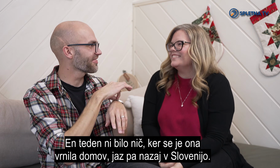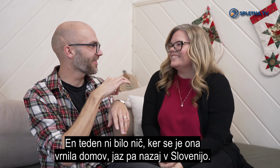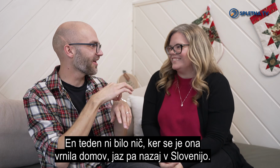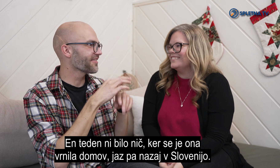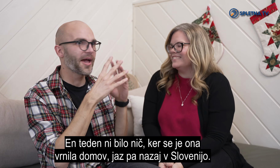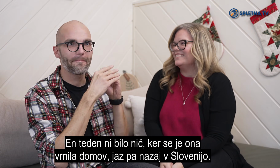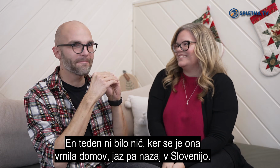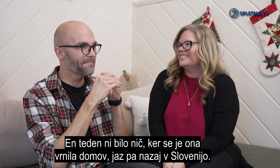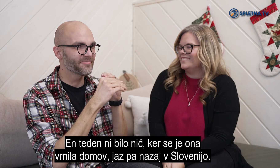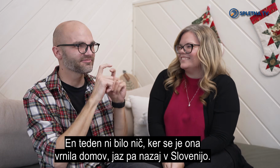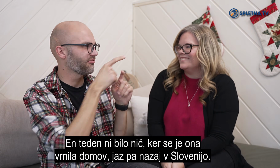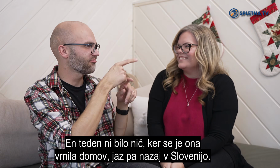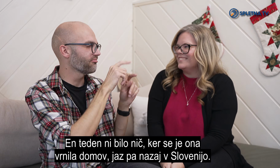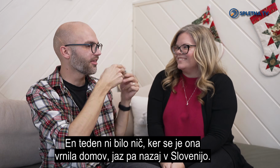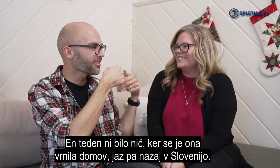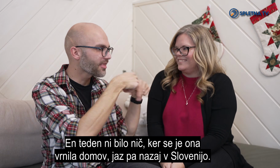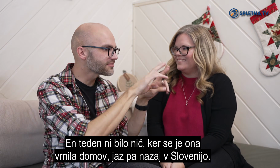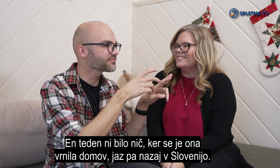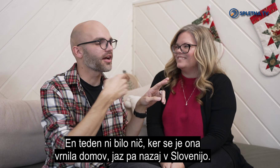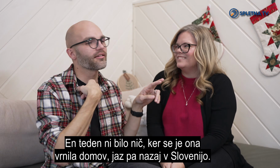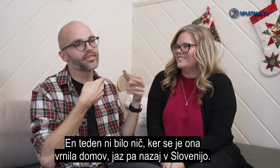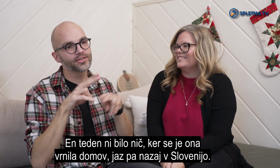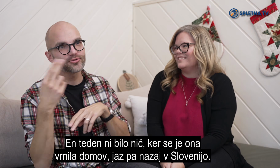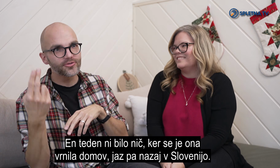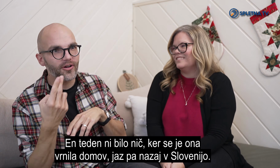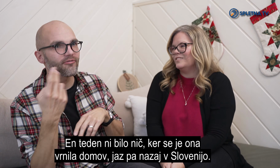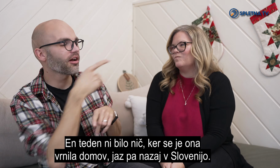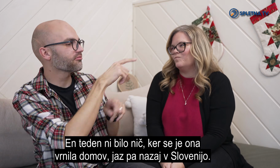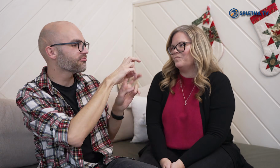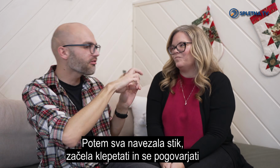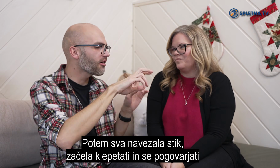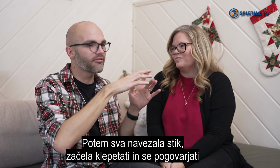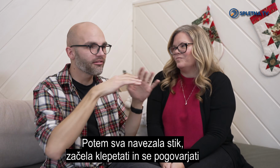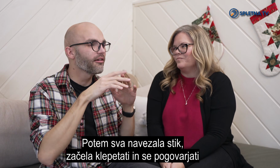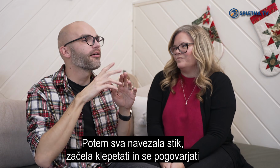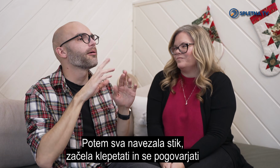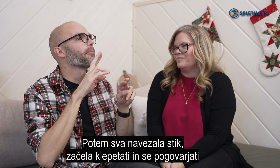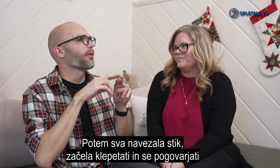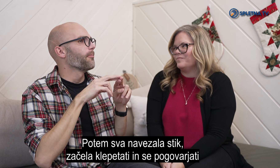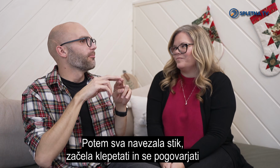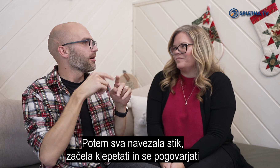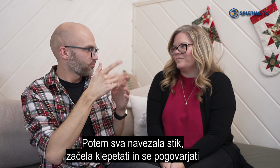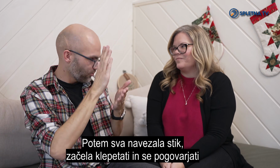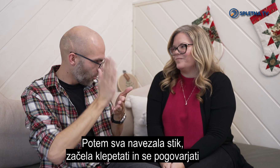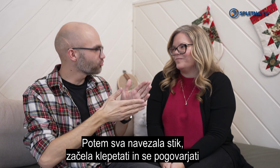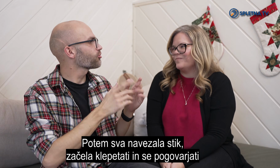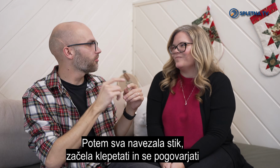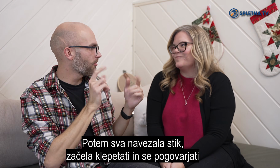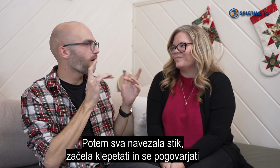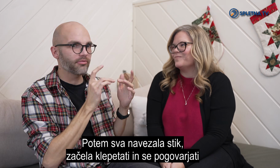prijatelja. En teden ni bilo nič, ker se je ona vrnila domov, jaz pa nazaj v Slovenijo. Potem sva navezala stik, začela klepetati